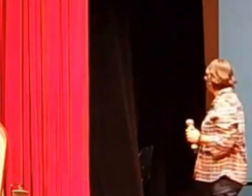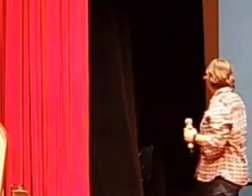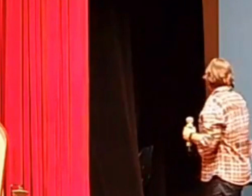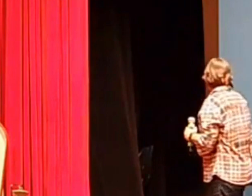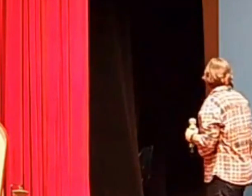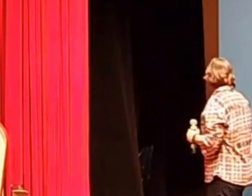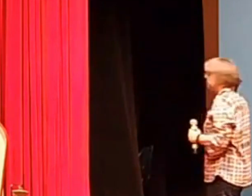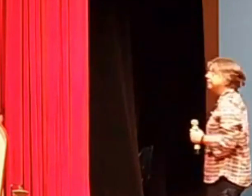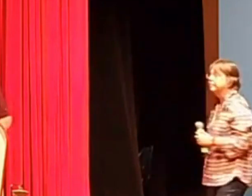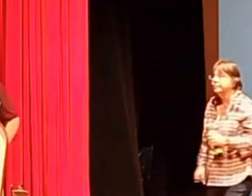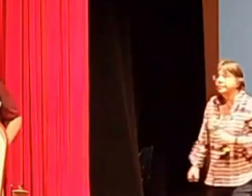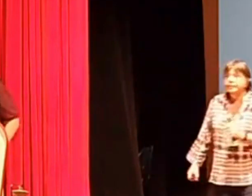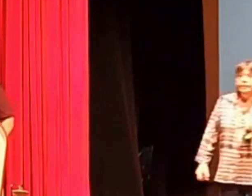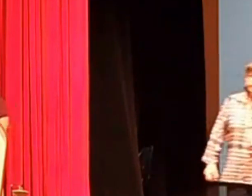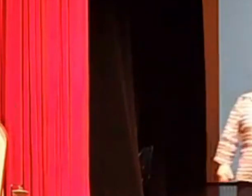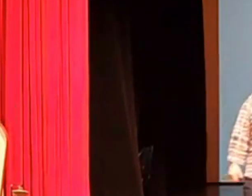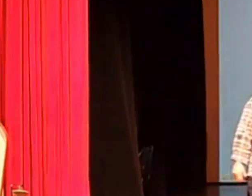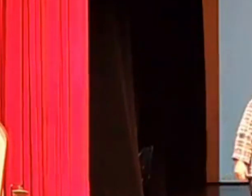retirar.